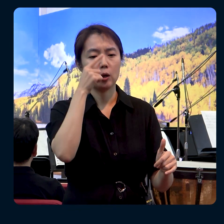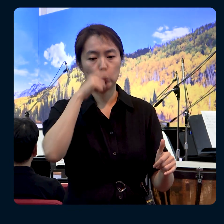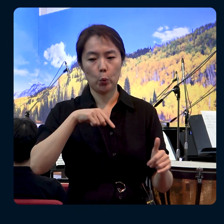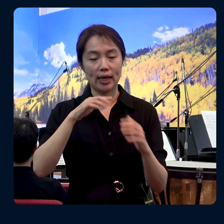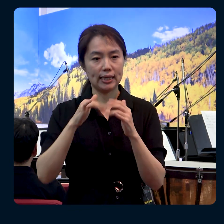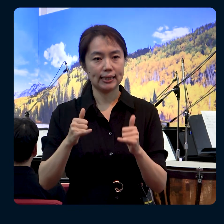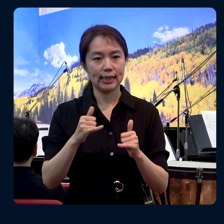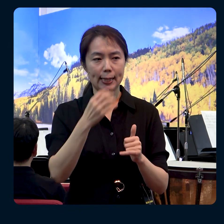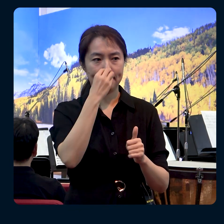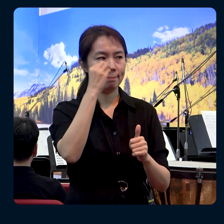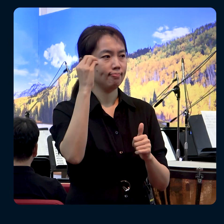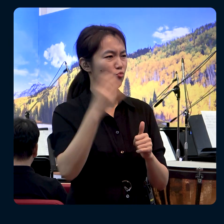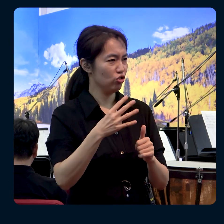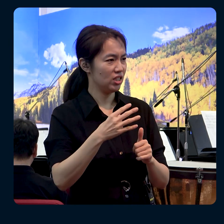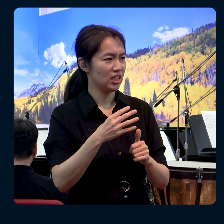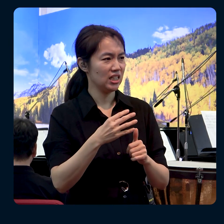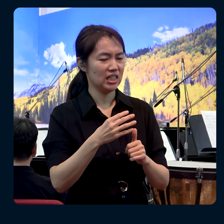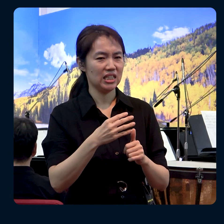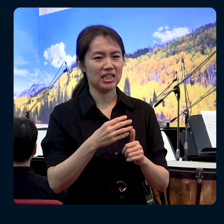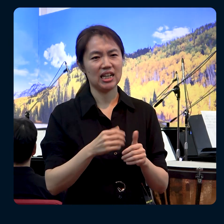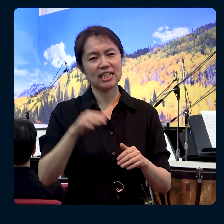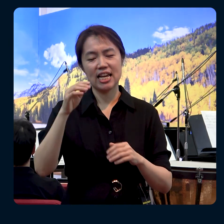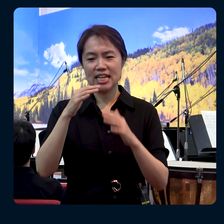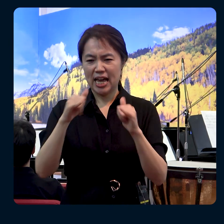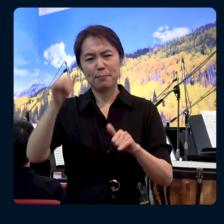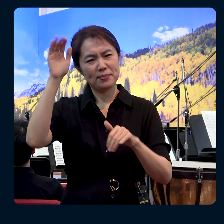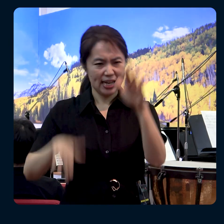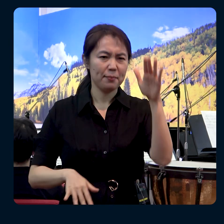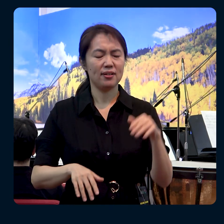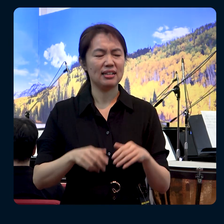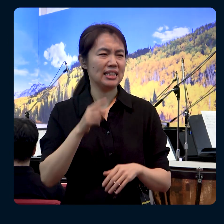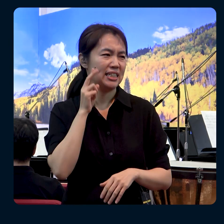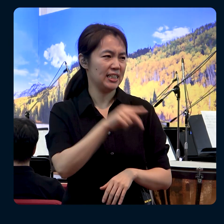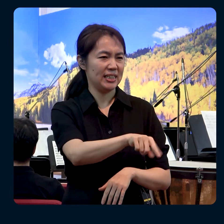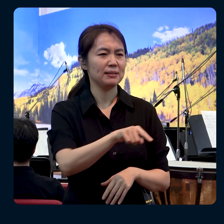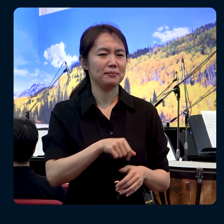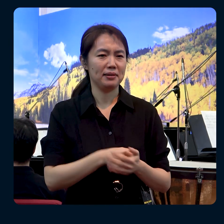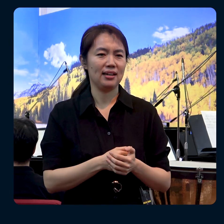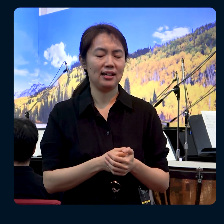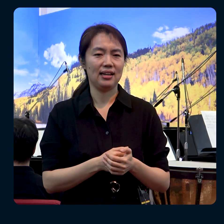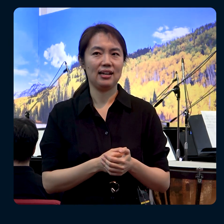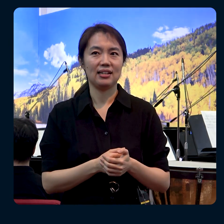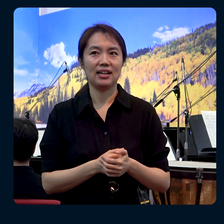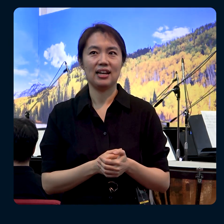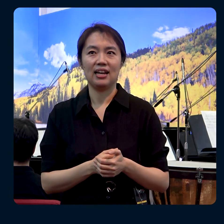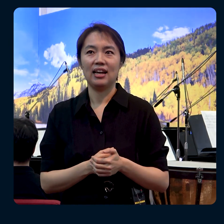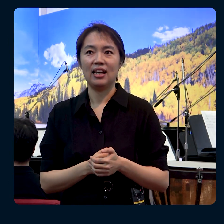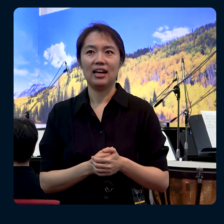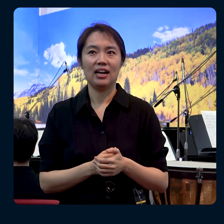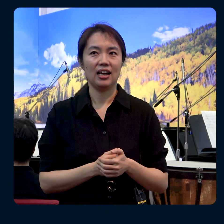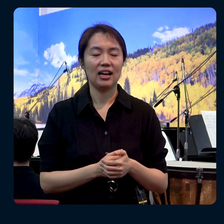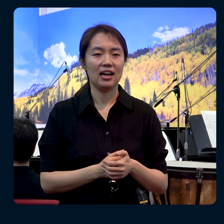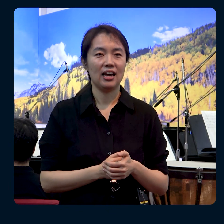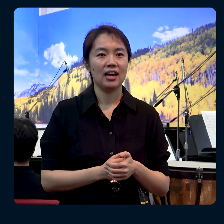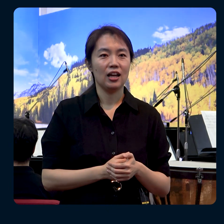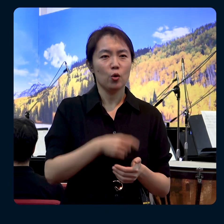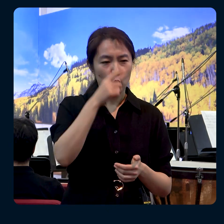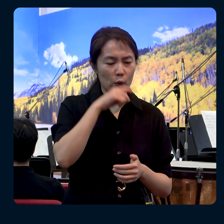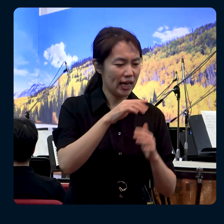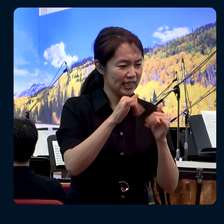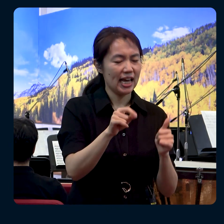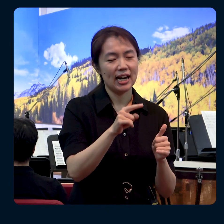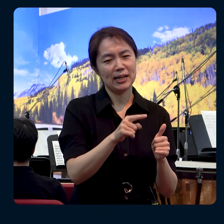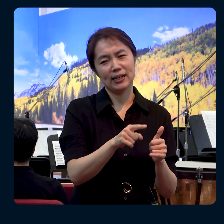심한, 그래서 동양인들 정말 심하게, 그리고 막 맨날 모여가지고 그냥 있지도 않은 얘기 막 해요.